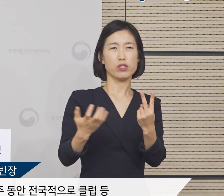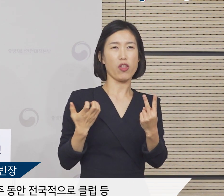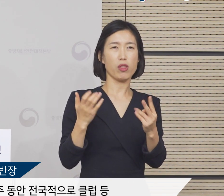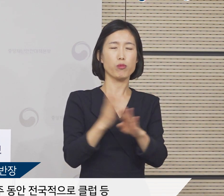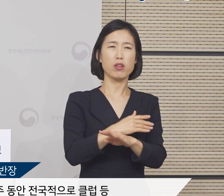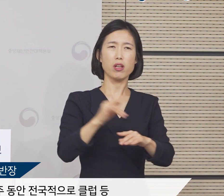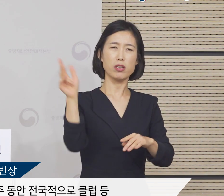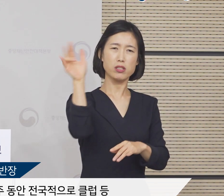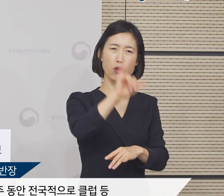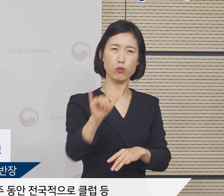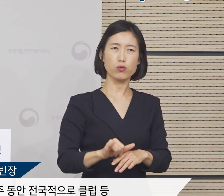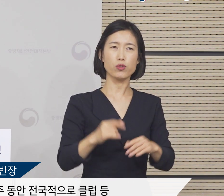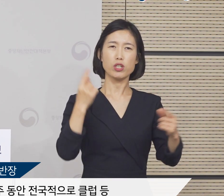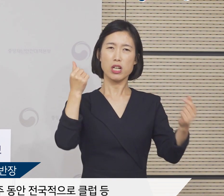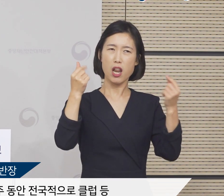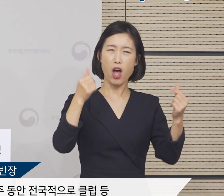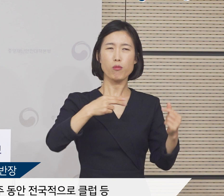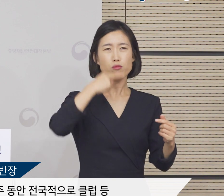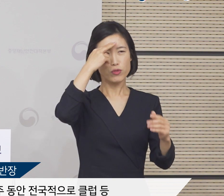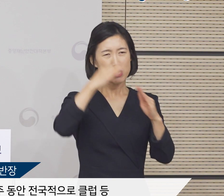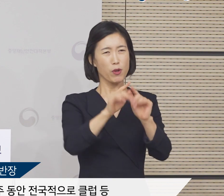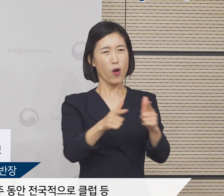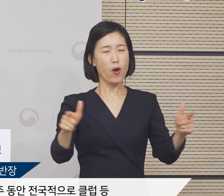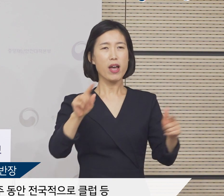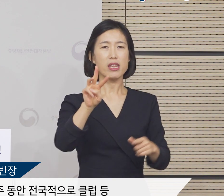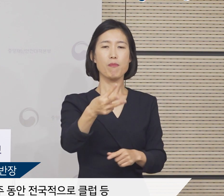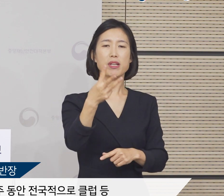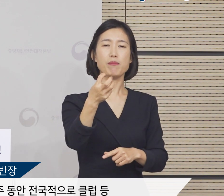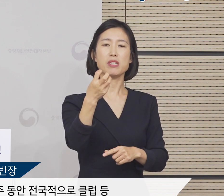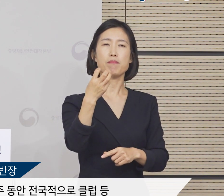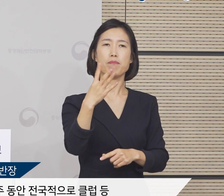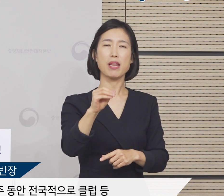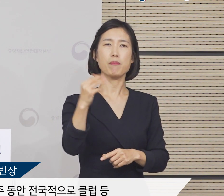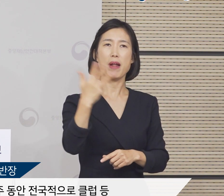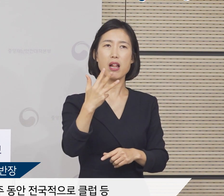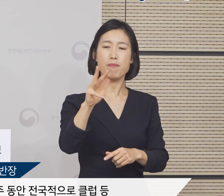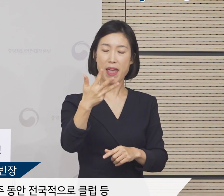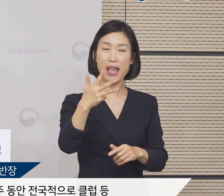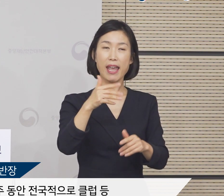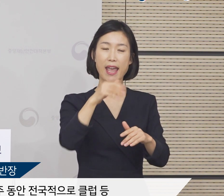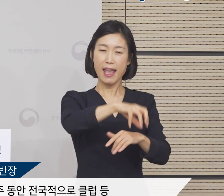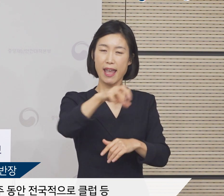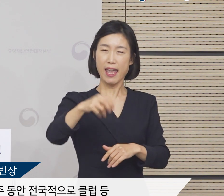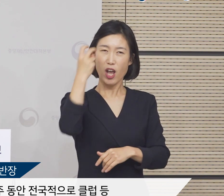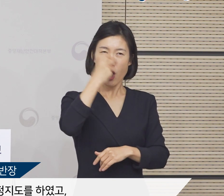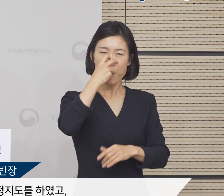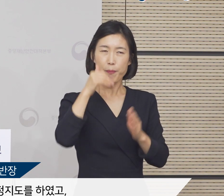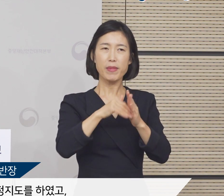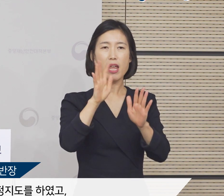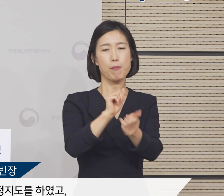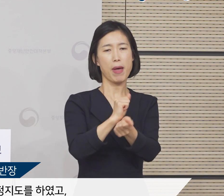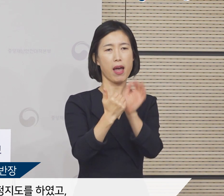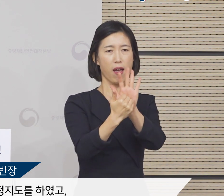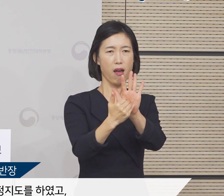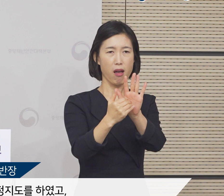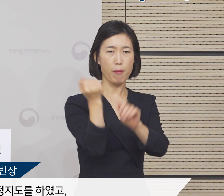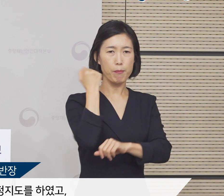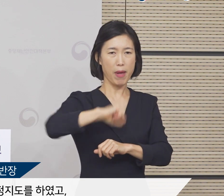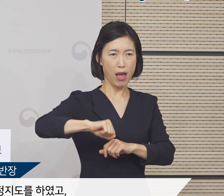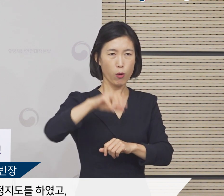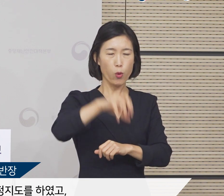전국적으로 클럽 등 유흥시설 33,380개소를 대상으로 점검을 실시하여 방역 지침을